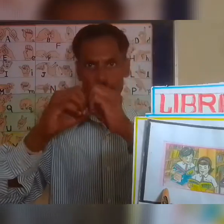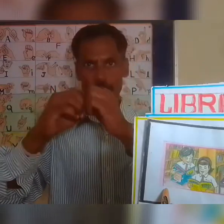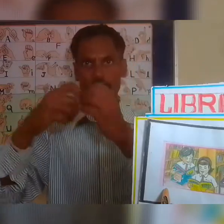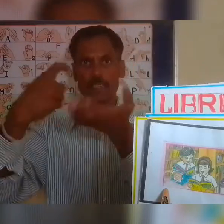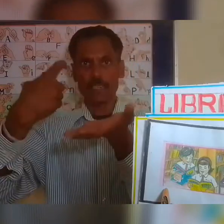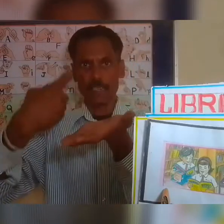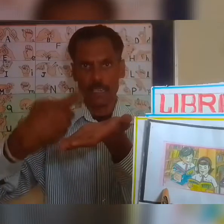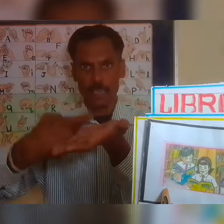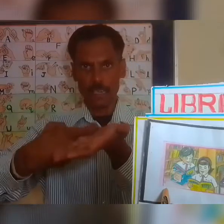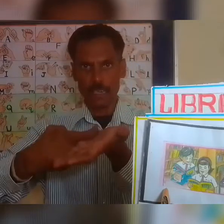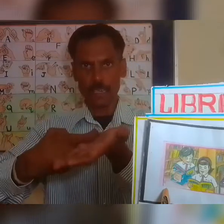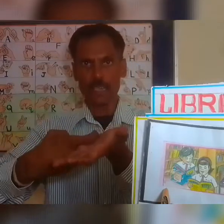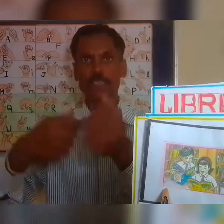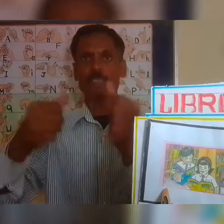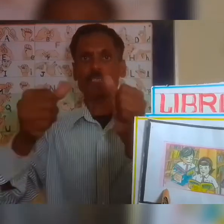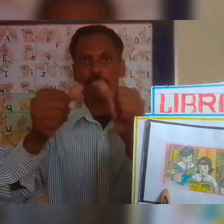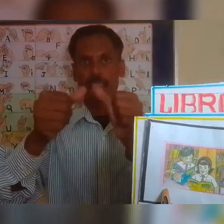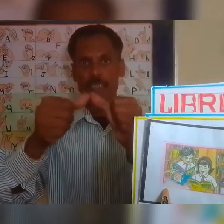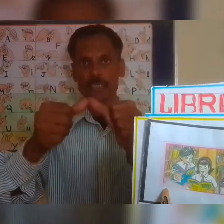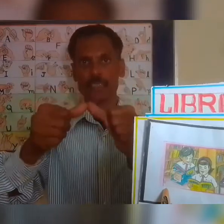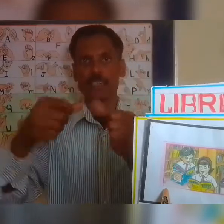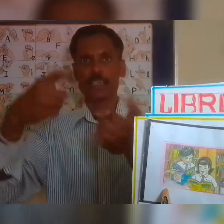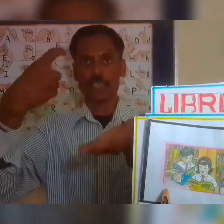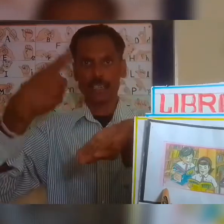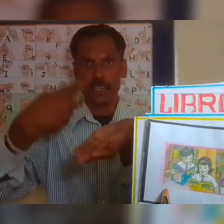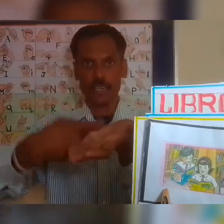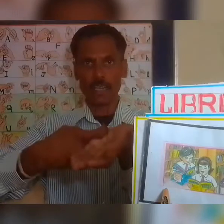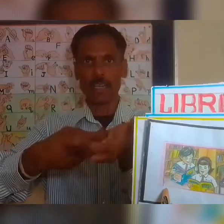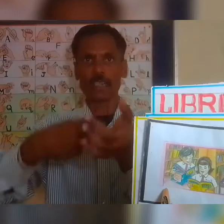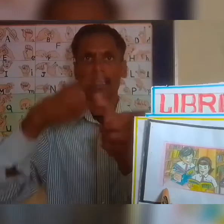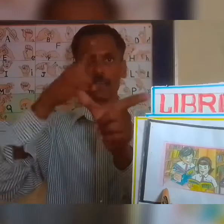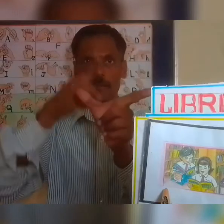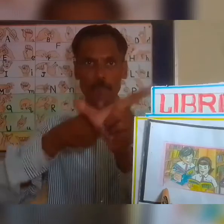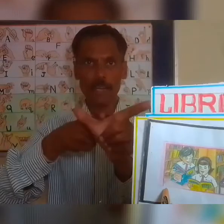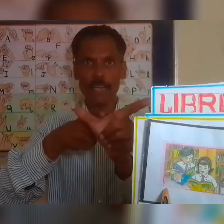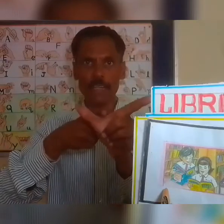R E A R By